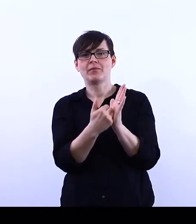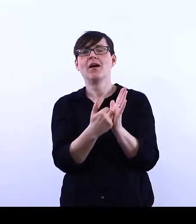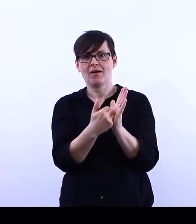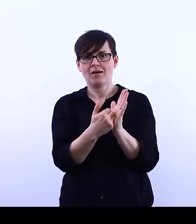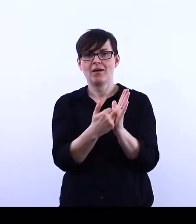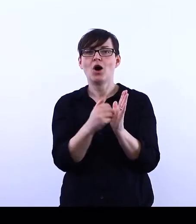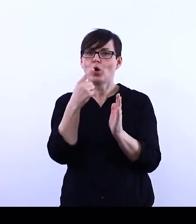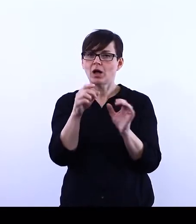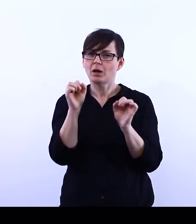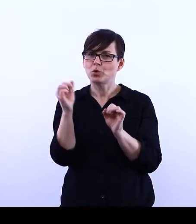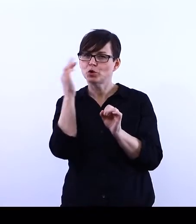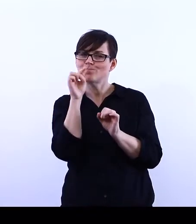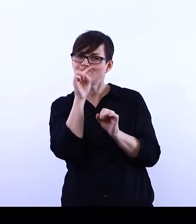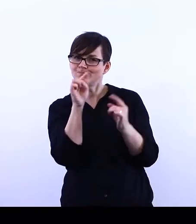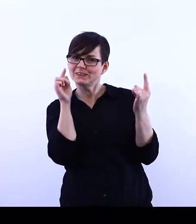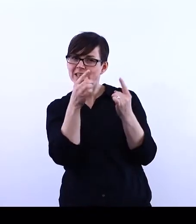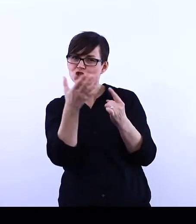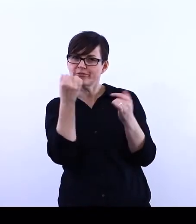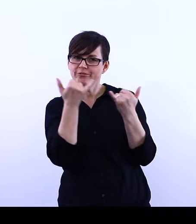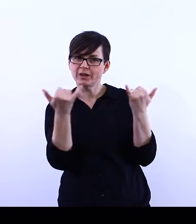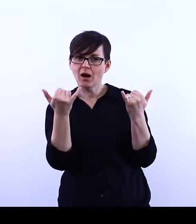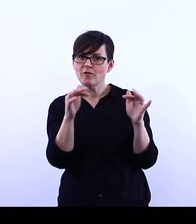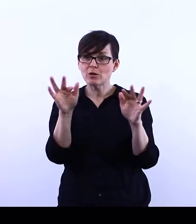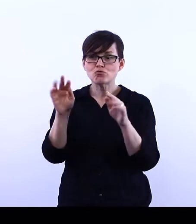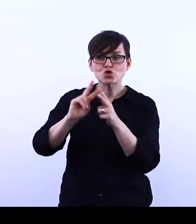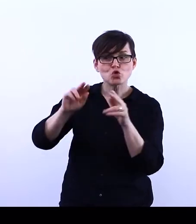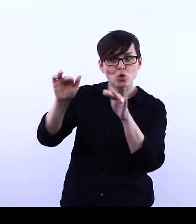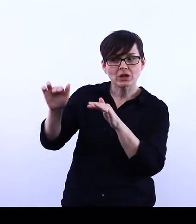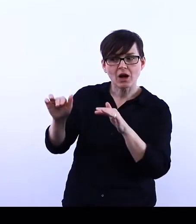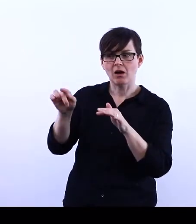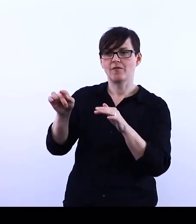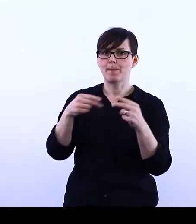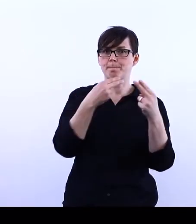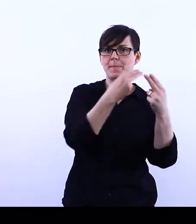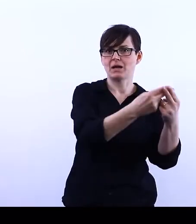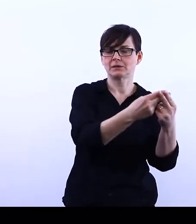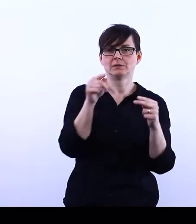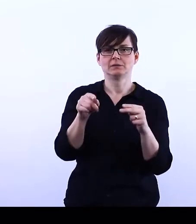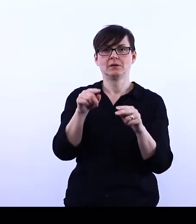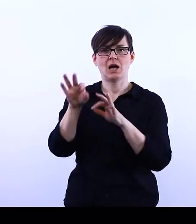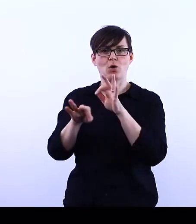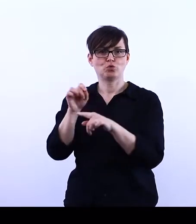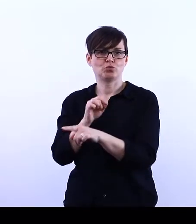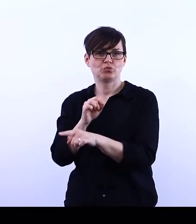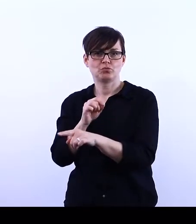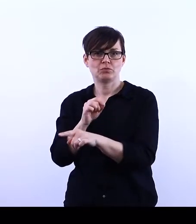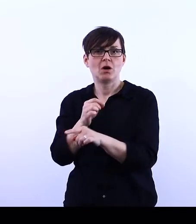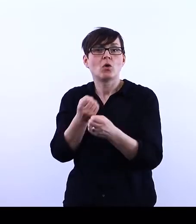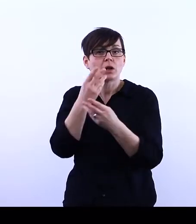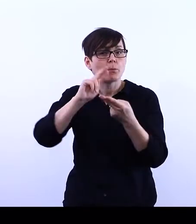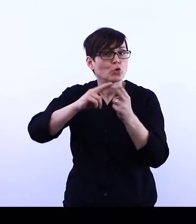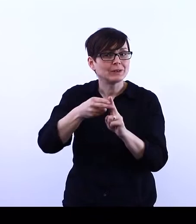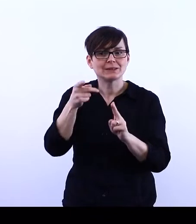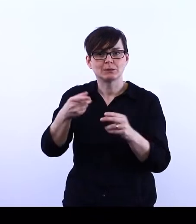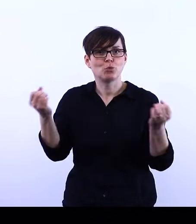ein passendes Tool, was es schon gibt, auszuwählen und die Mitglieder zum Beispiel daran zu schulen und das gemeinsam auszuprobieren und zu implementieren